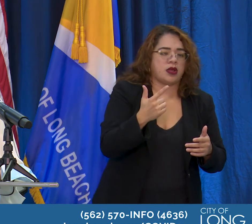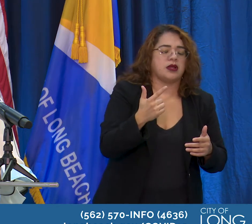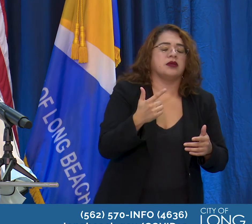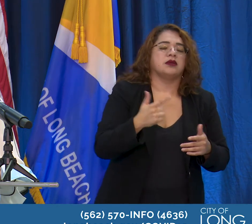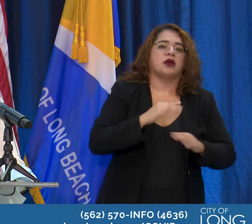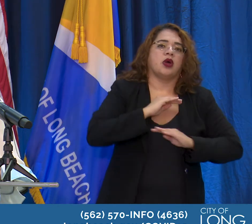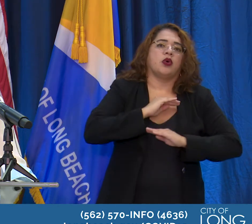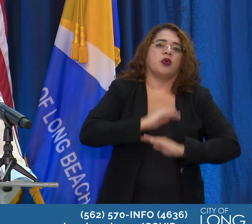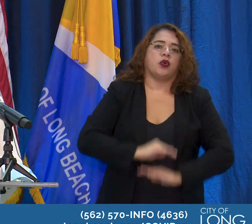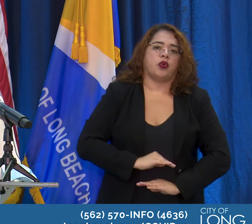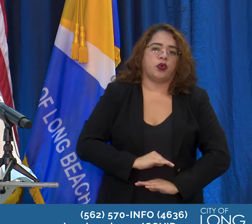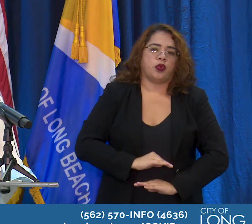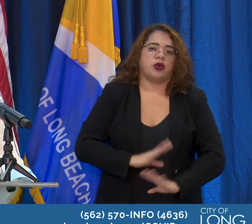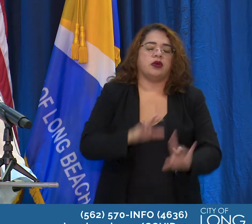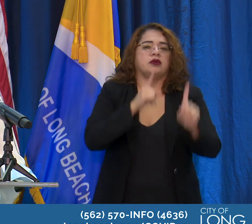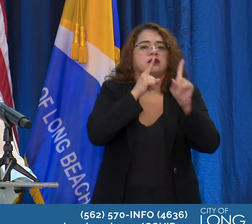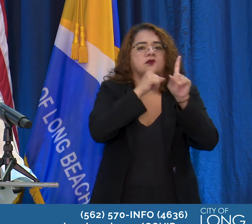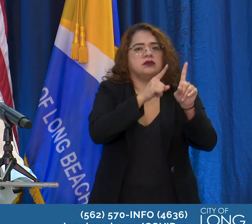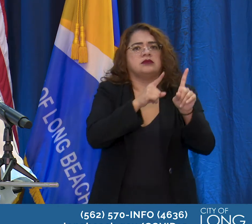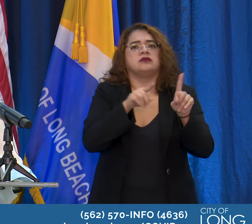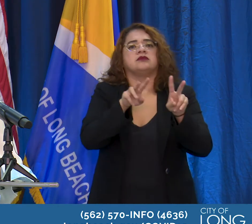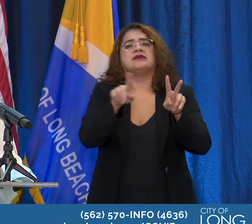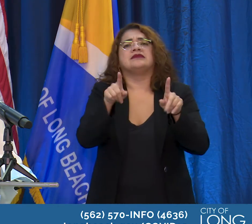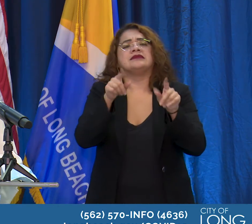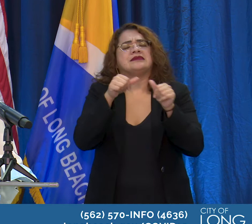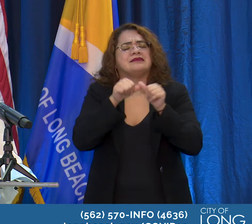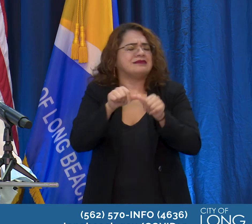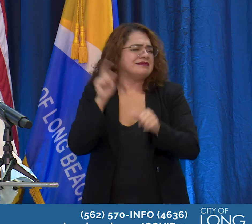podamos continuar en ese camino.